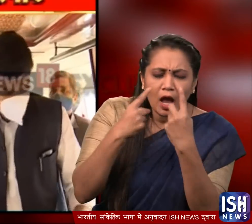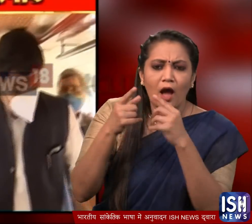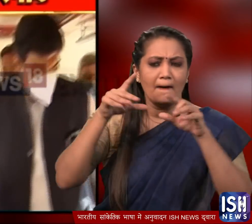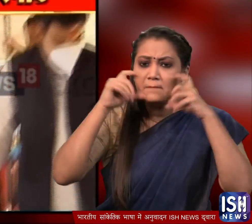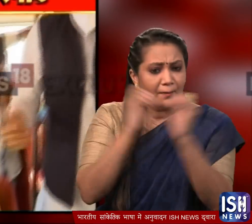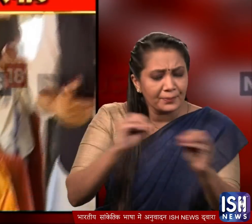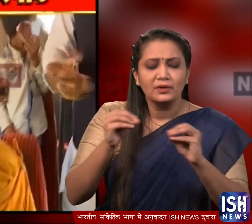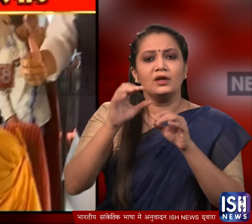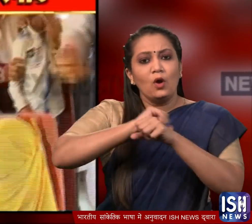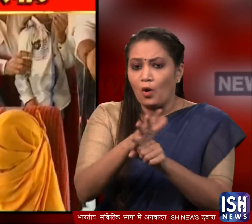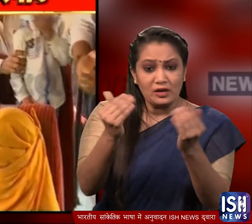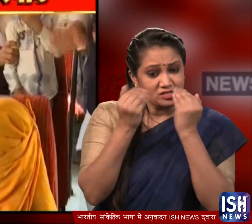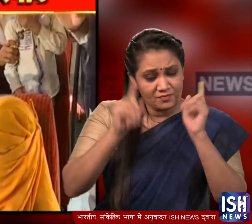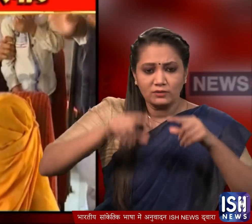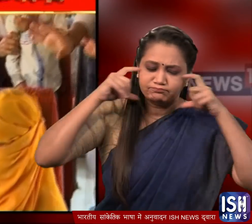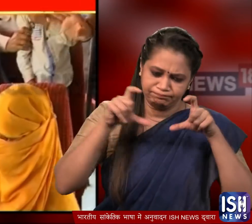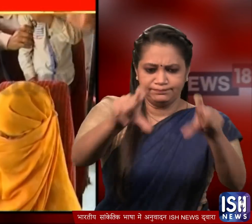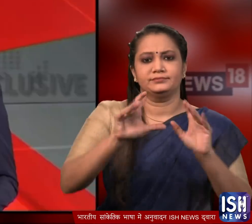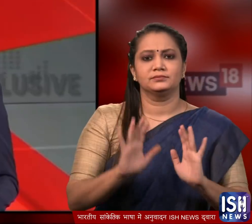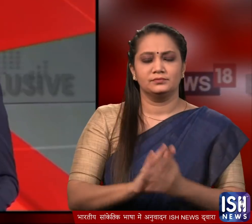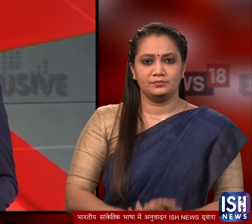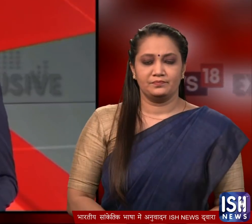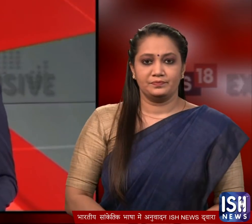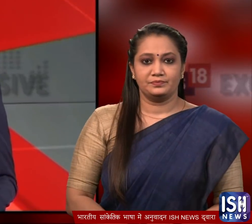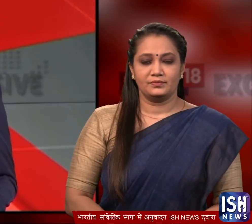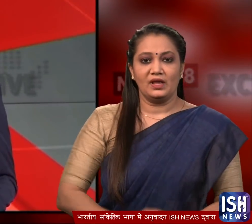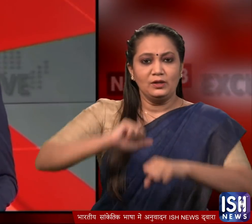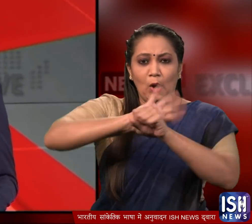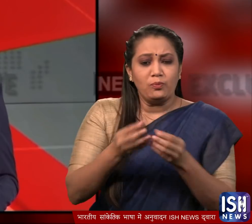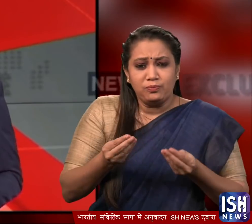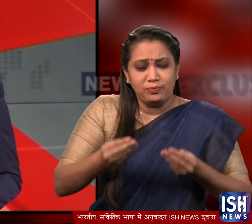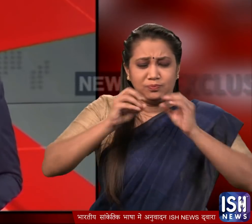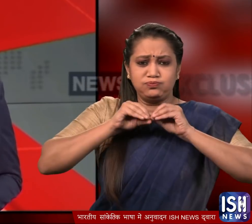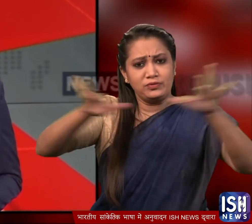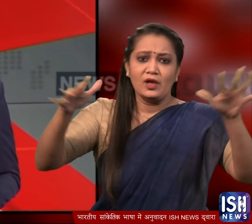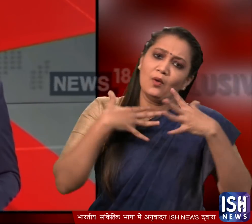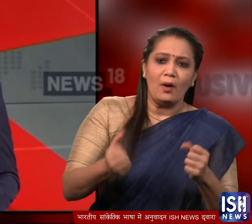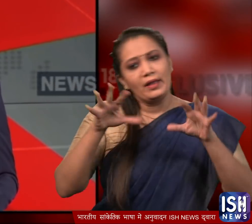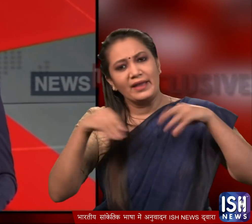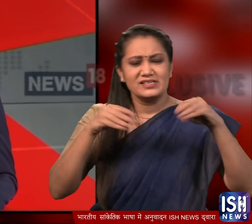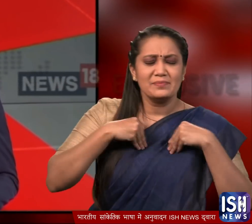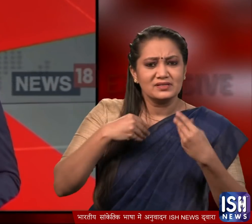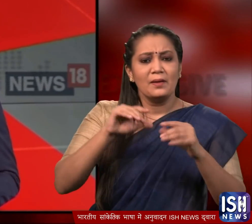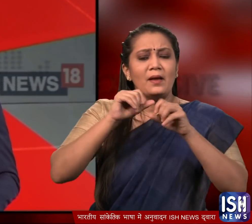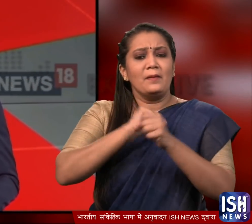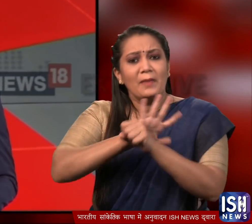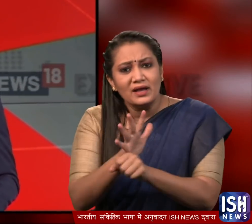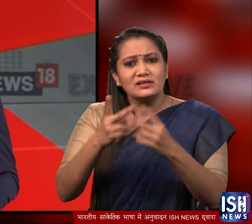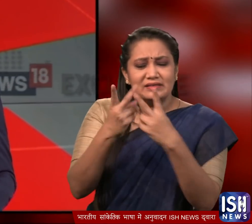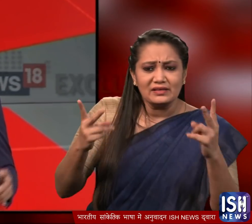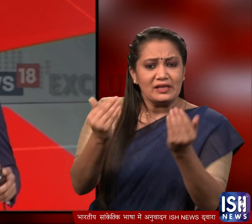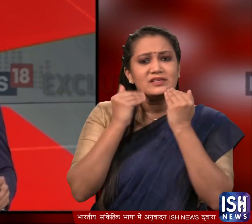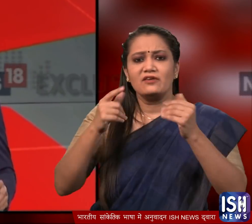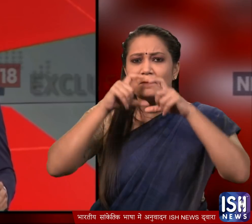के मिला उसे कोरोना से बचाव के लिए उन्होंने मास्क पहनाए। सौभाग्य की बात है कि महामारी फैलाना हमें मंजूर है, लेकिन महामारी से बचाने